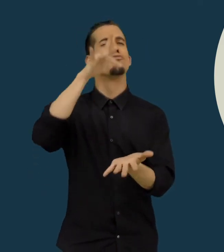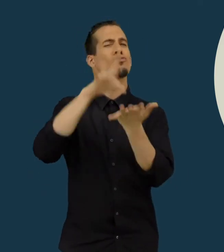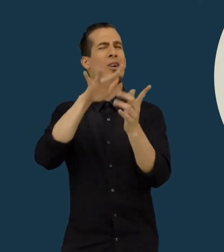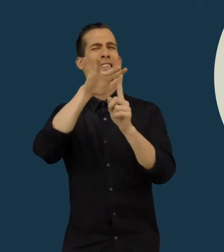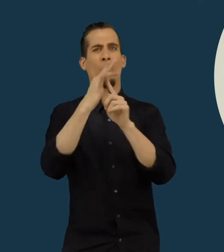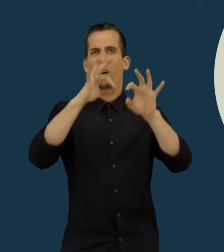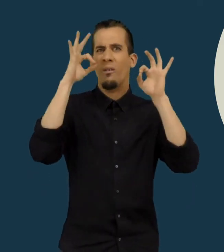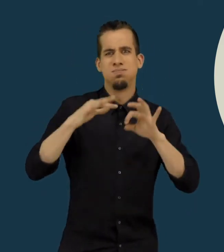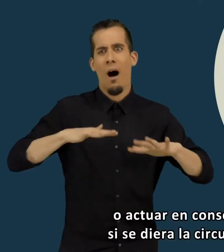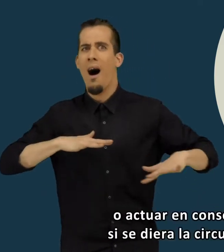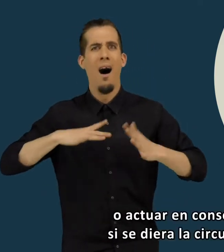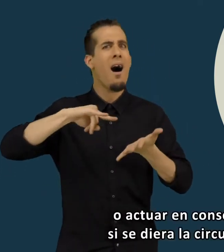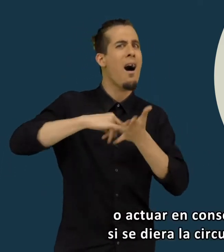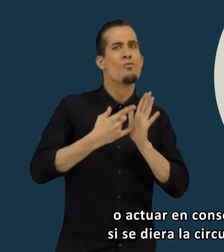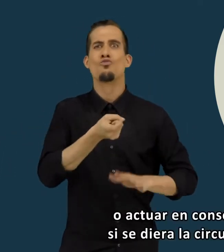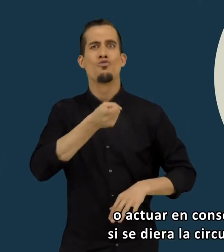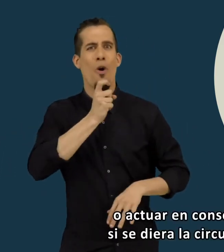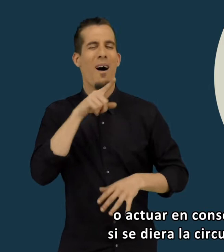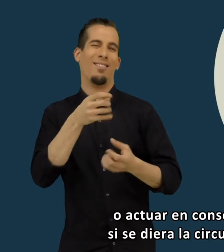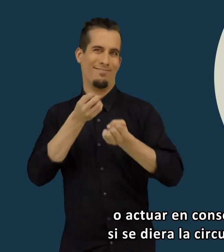se diera la circunstancia.